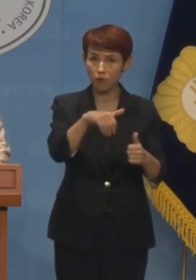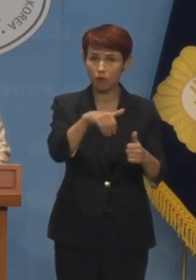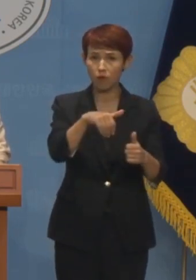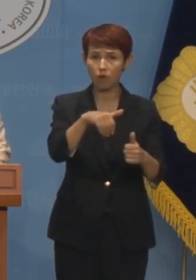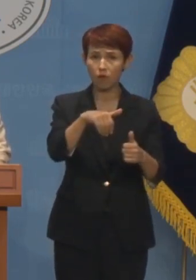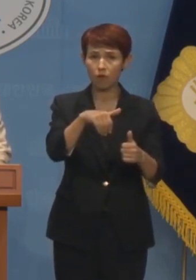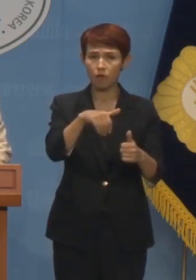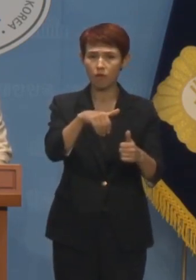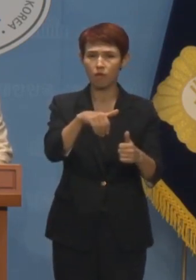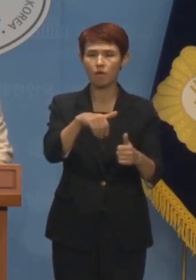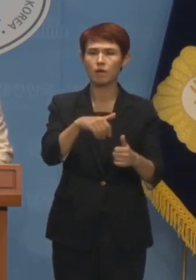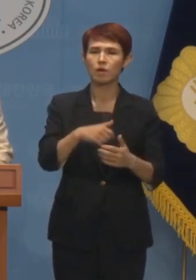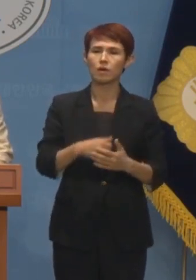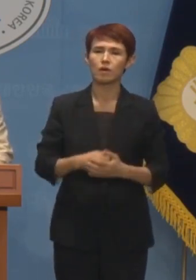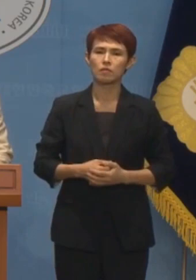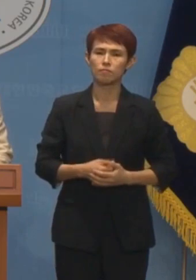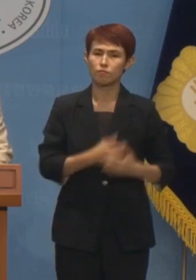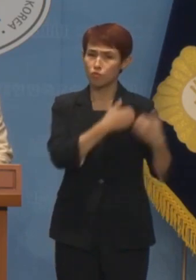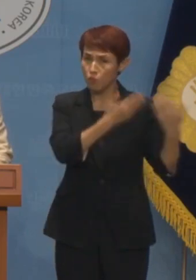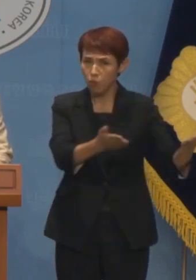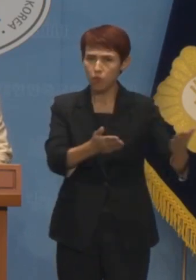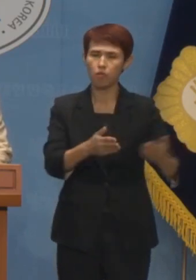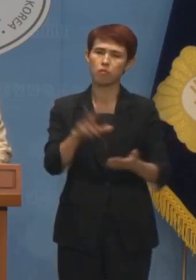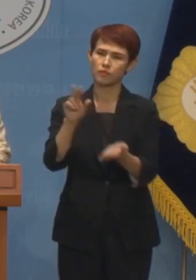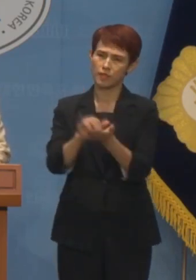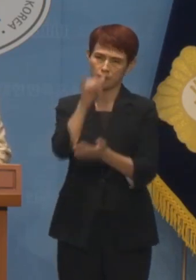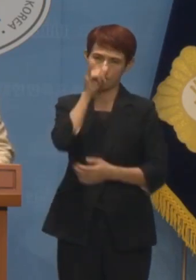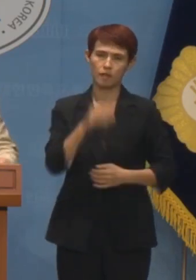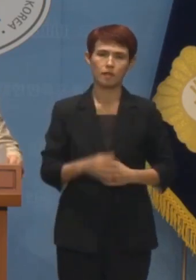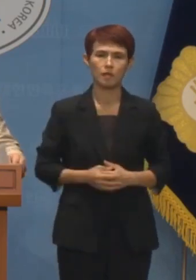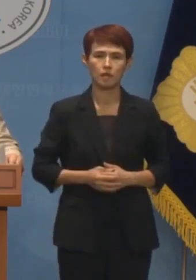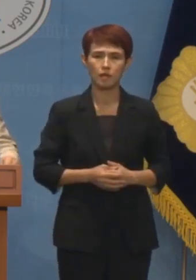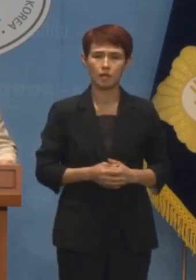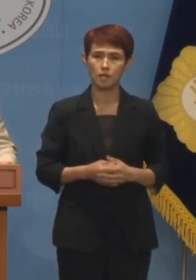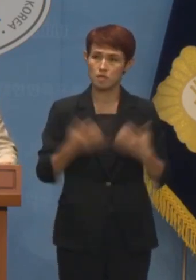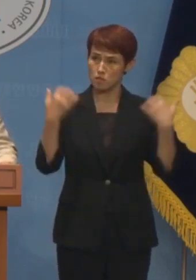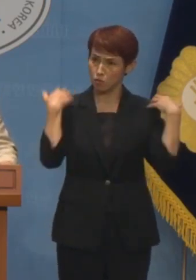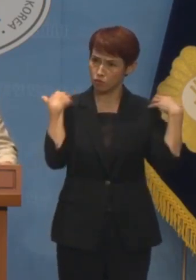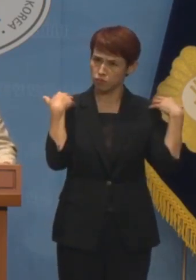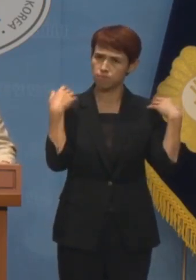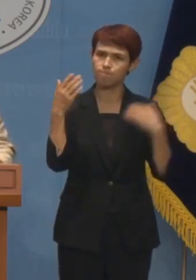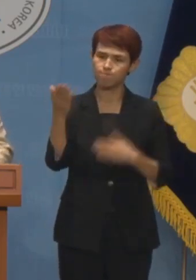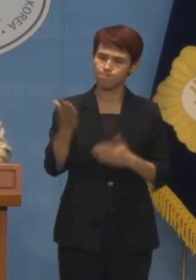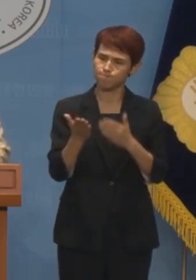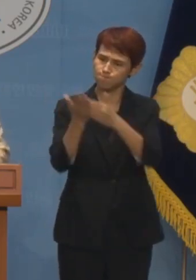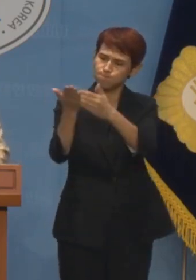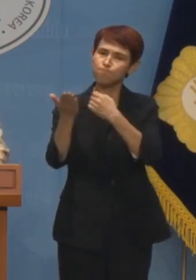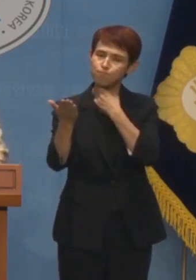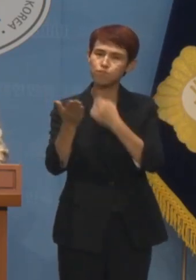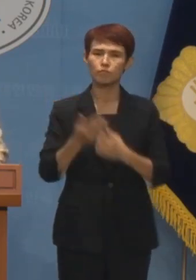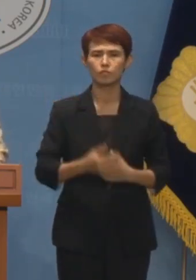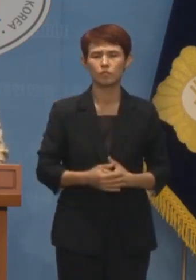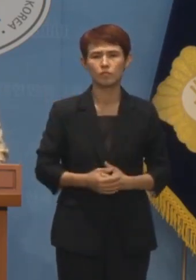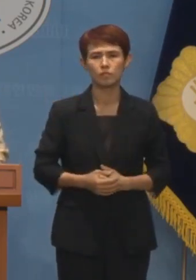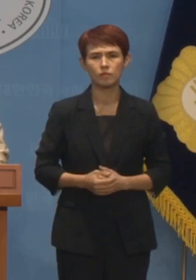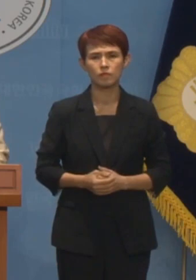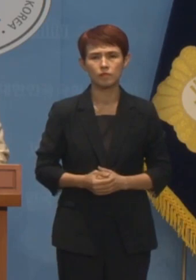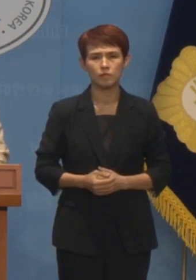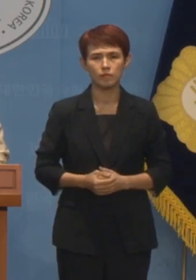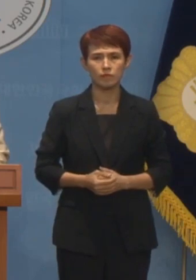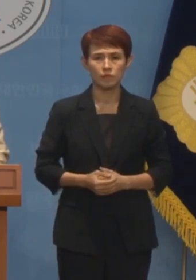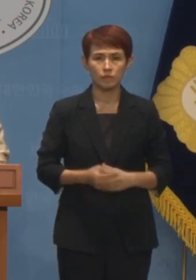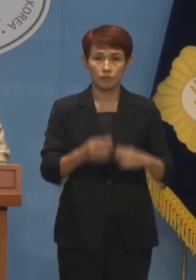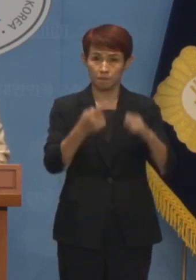깊은 유감을 표합니다. 그리고 정부에게 다시 한번 말씀드립니다.